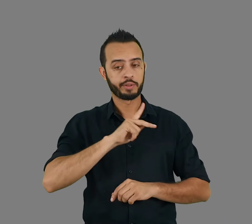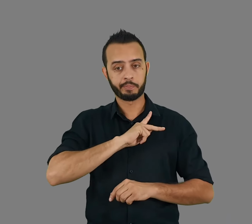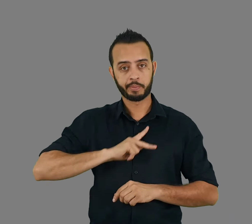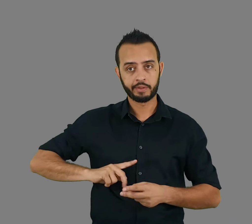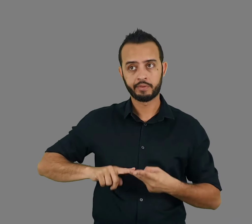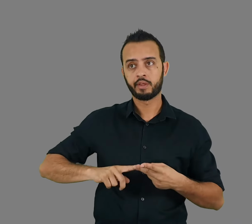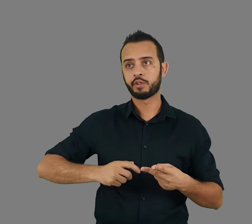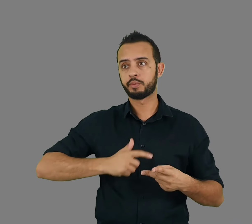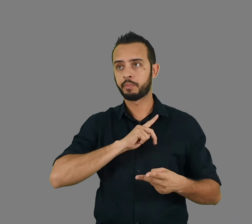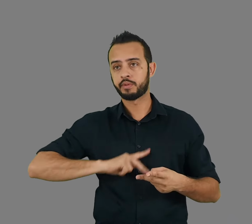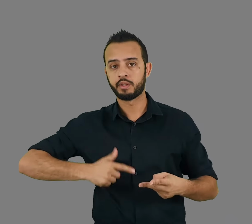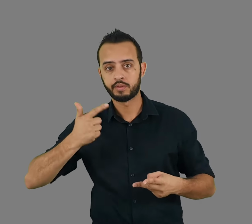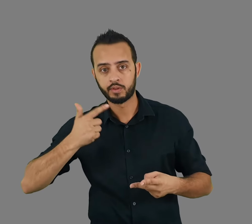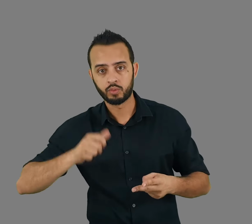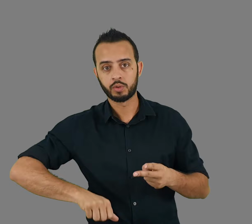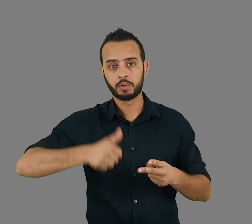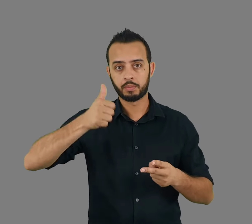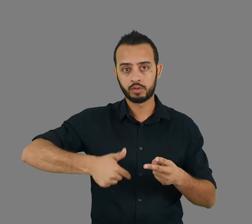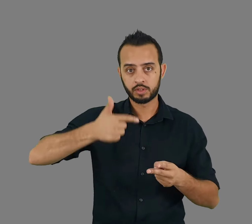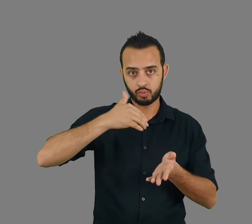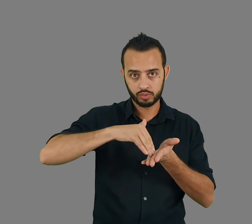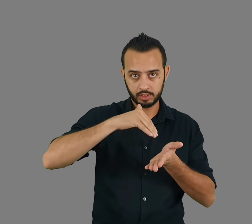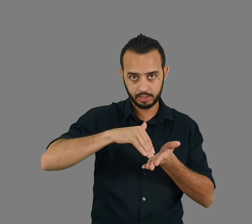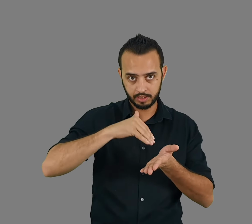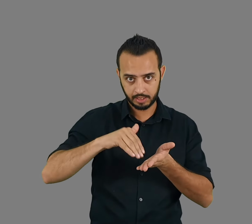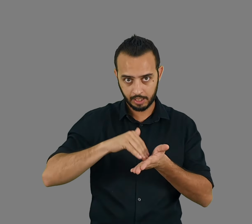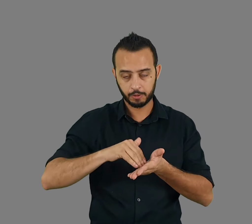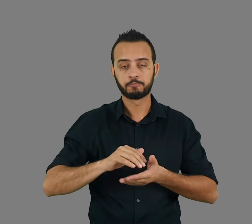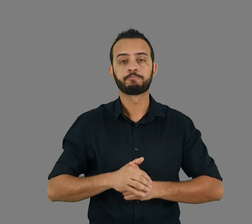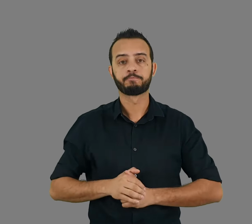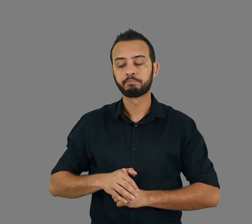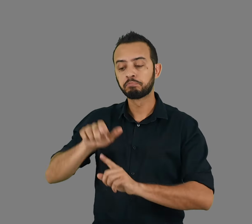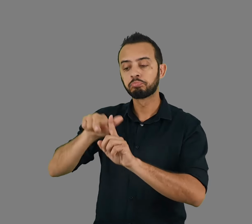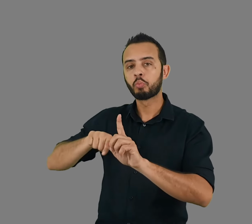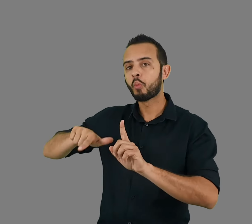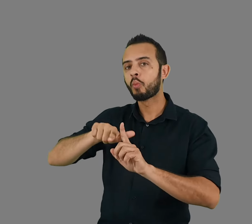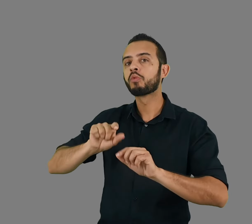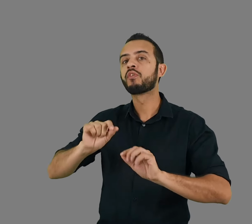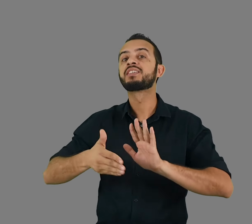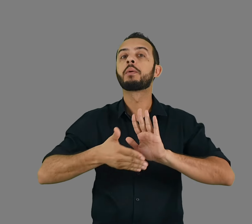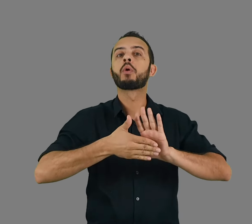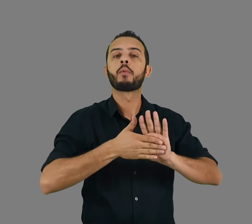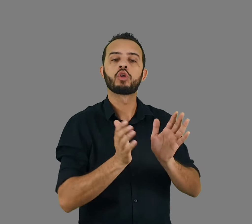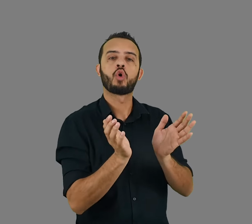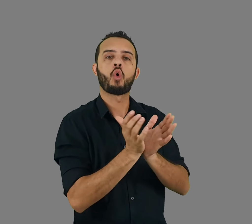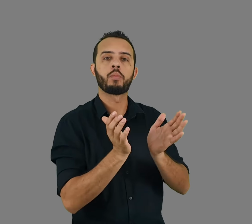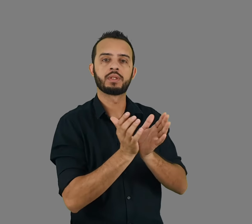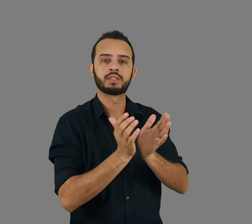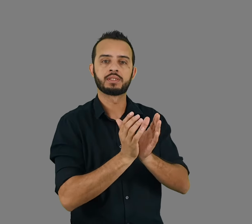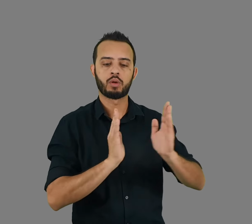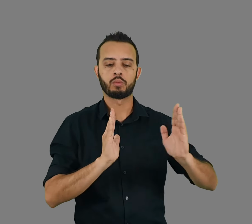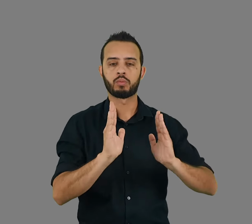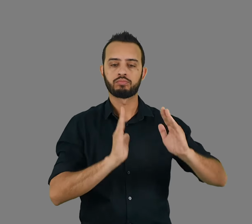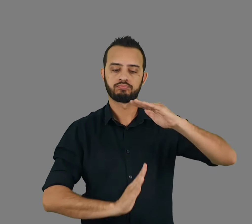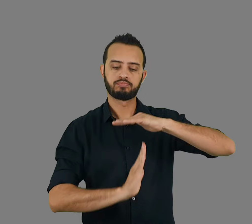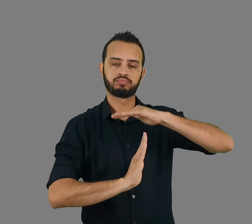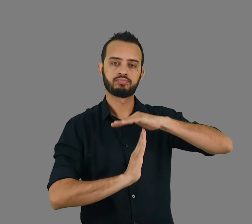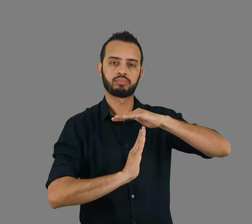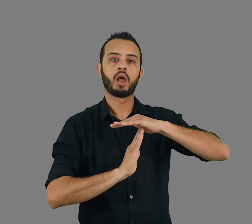vice-presidente, primeiro secretário e segundo secretário, será composta a comissão provisória, que terá poderes para realizar novas